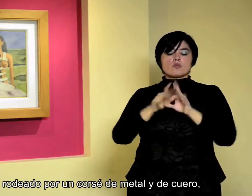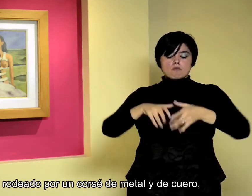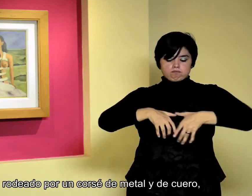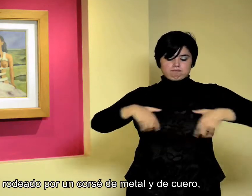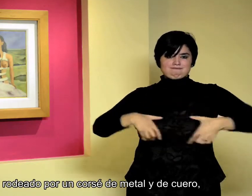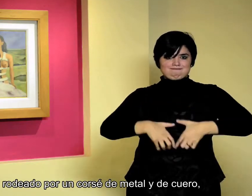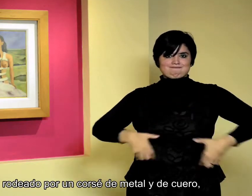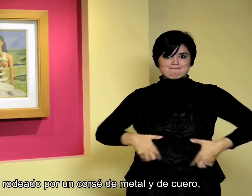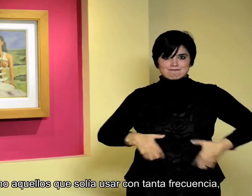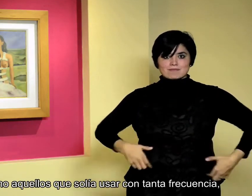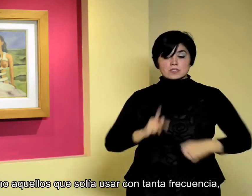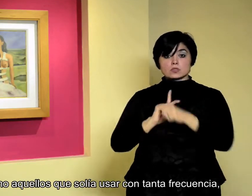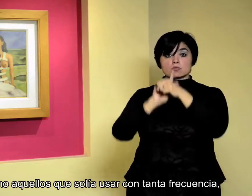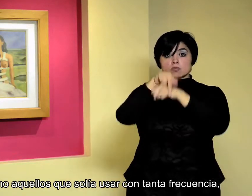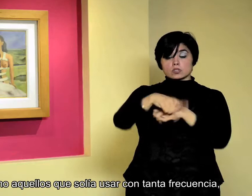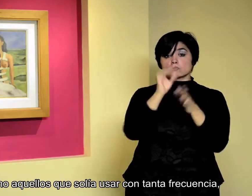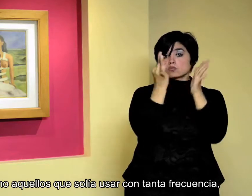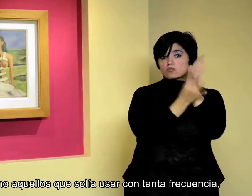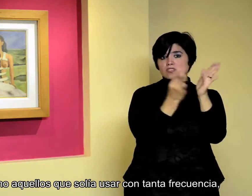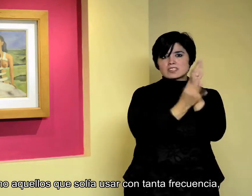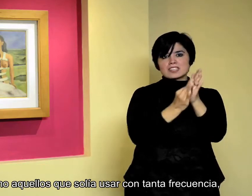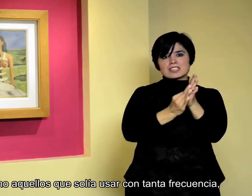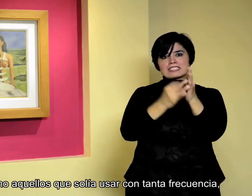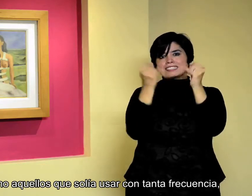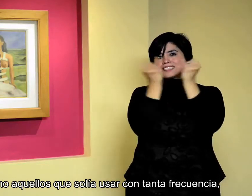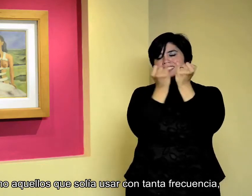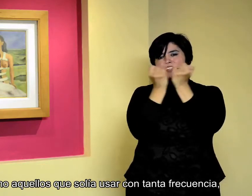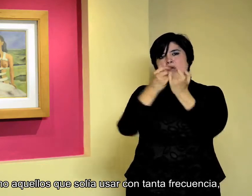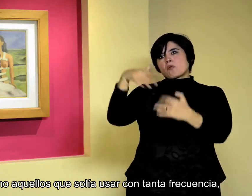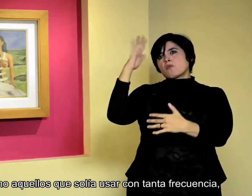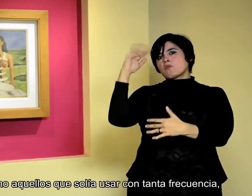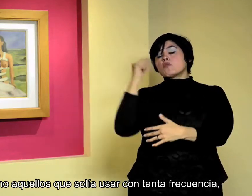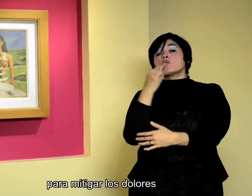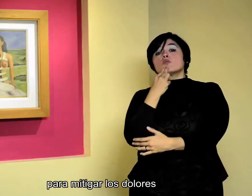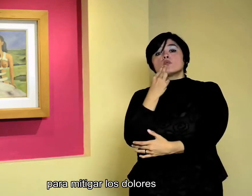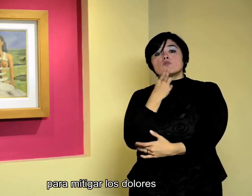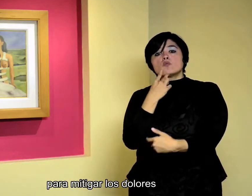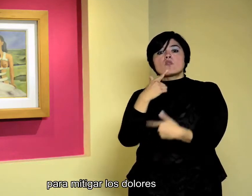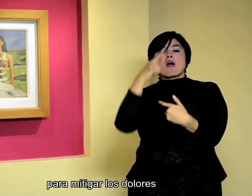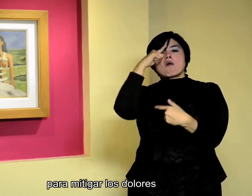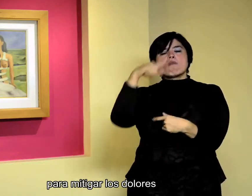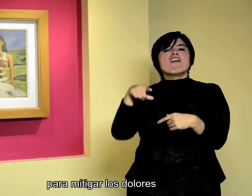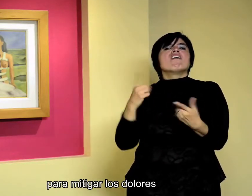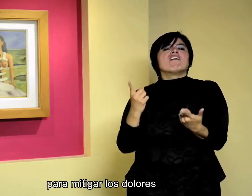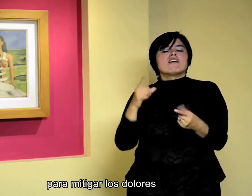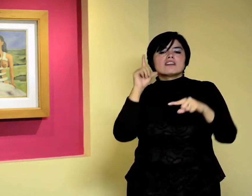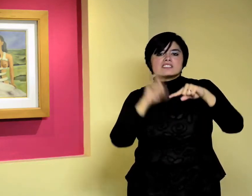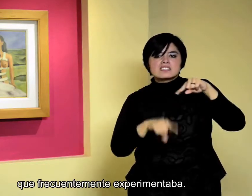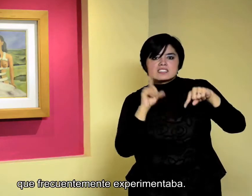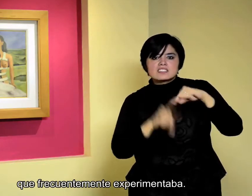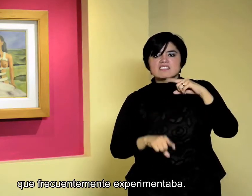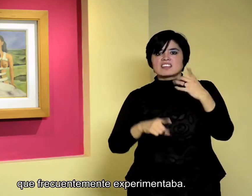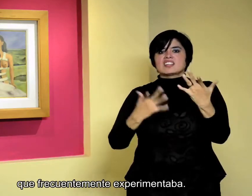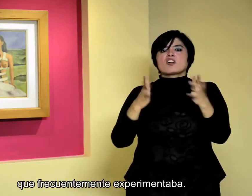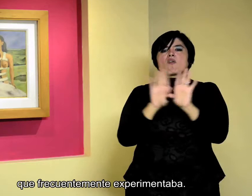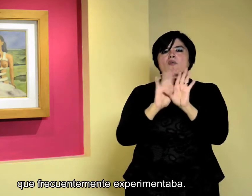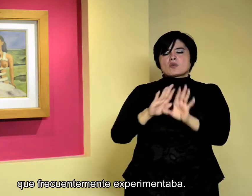y de cuero, como aquellos que solía usar con tanta frecuencia para mitigar los dolores que frecuentemente